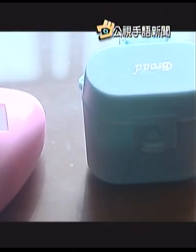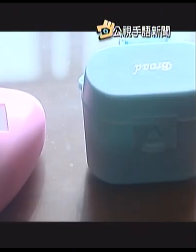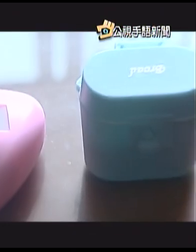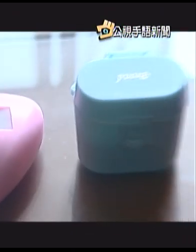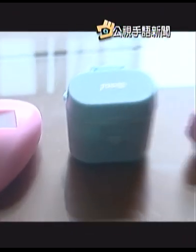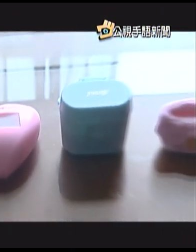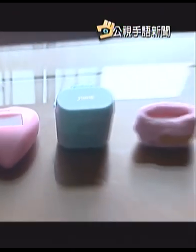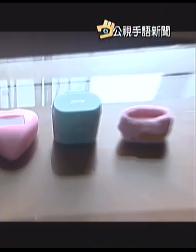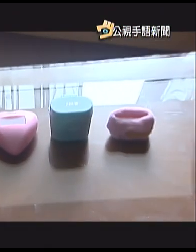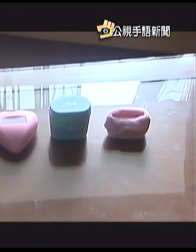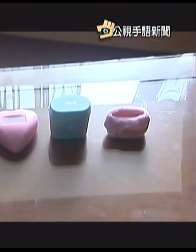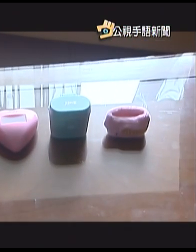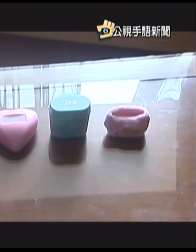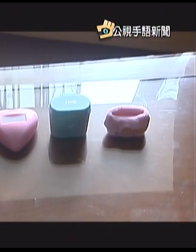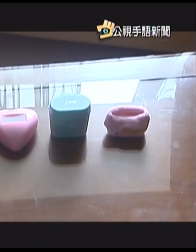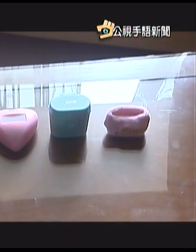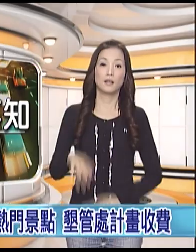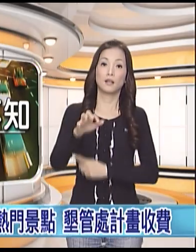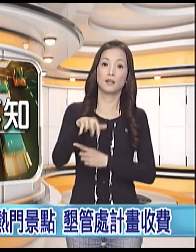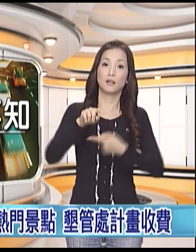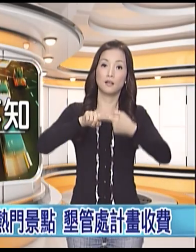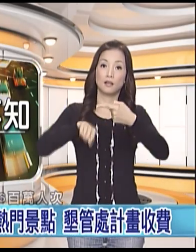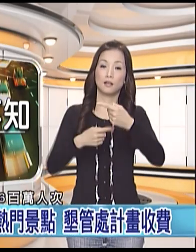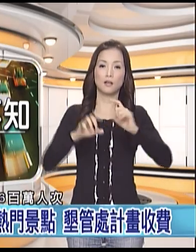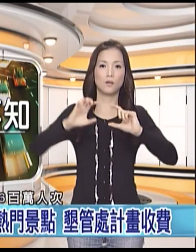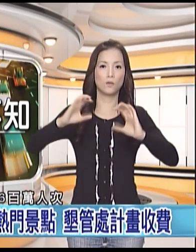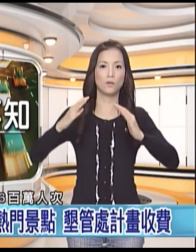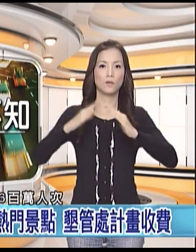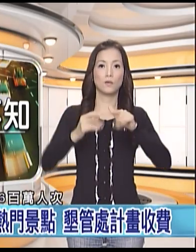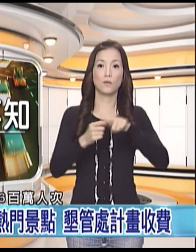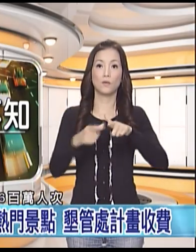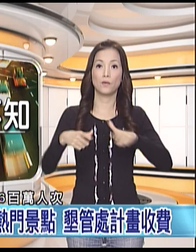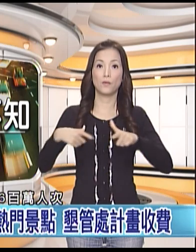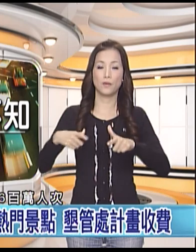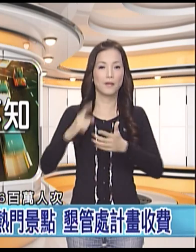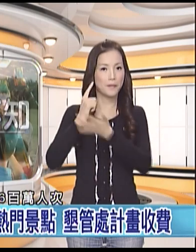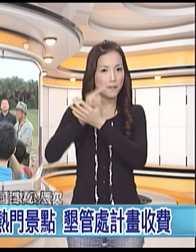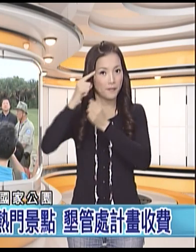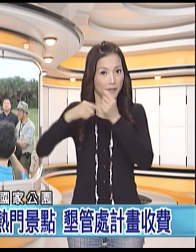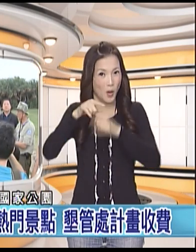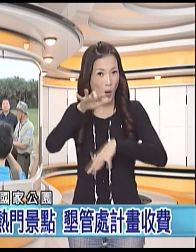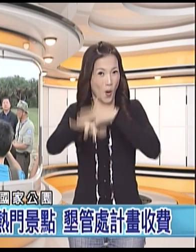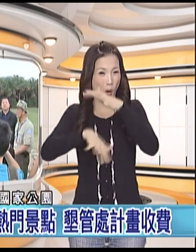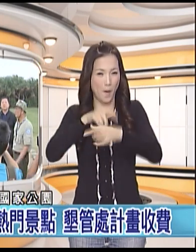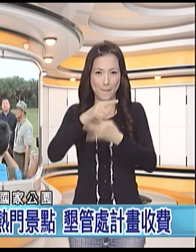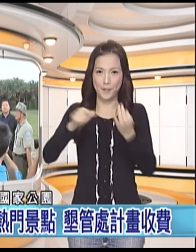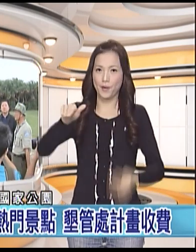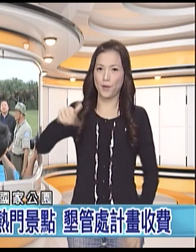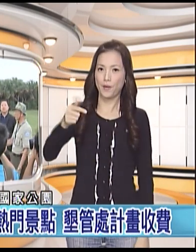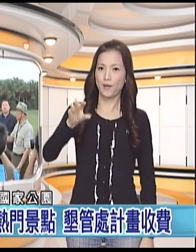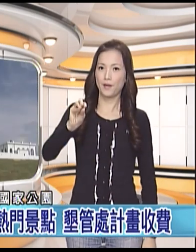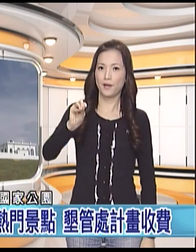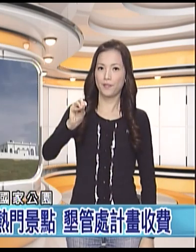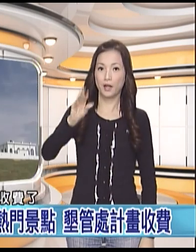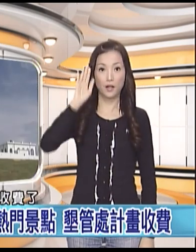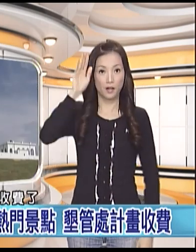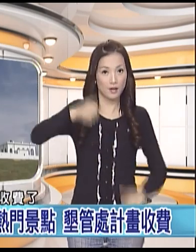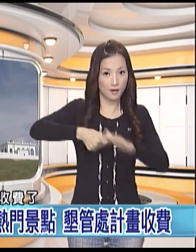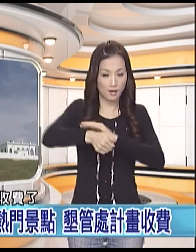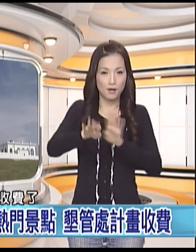王新忠新北市报道。 每年有超过600万人次涌入的垦丁国家公园，未来是确